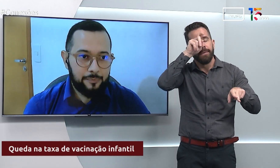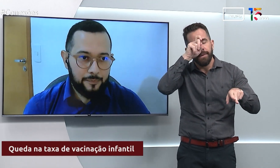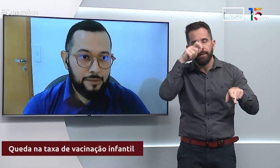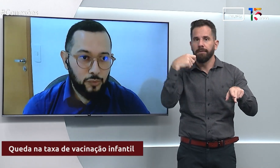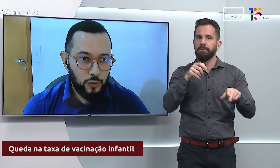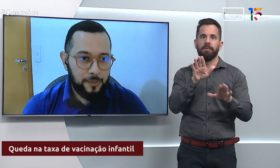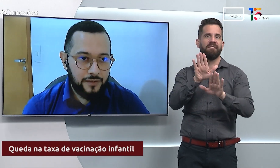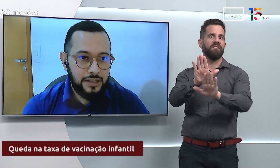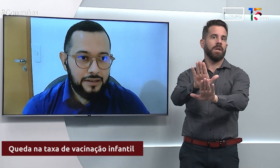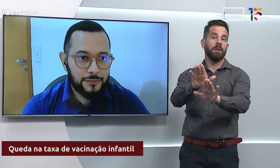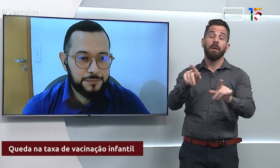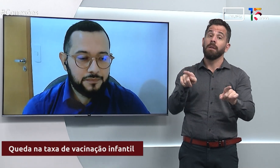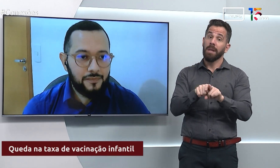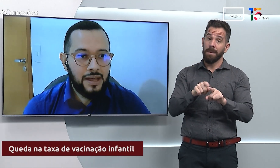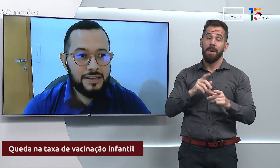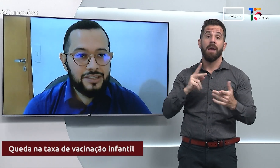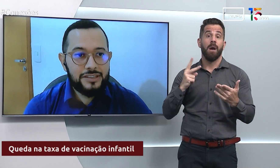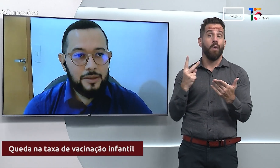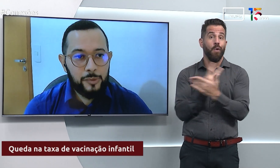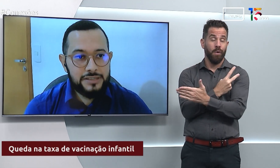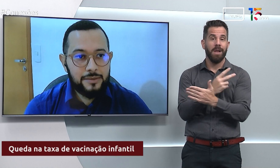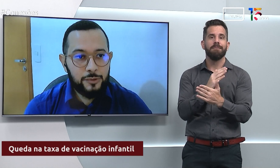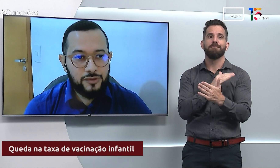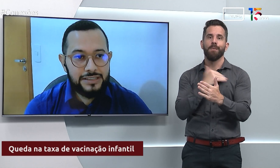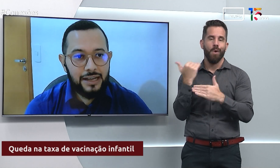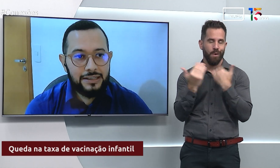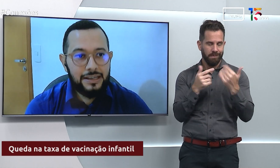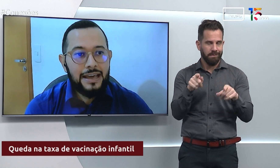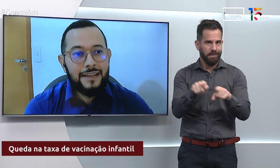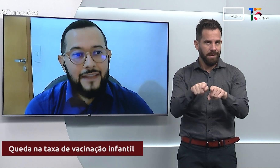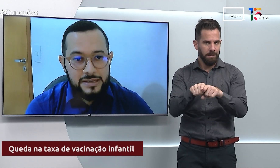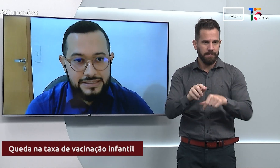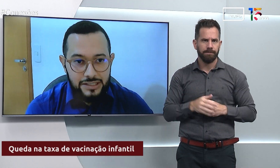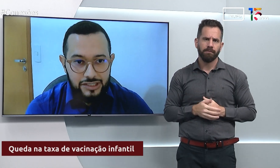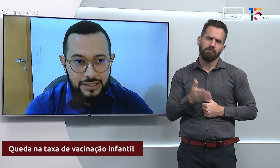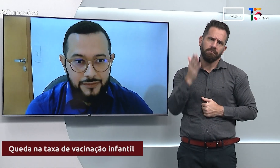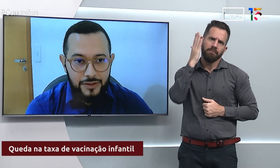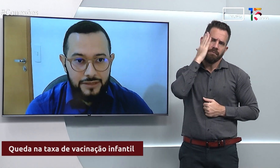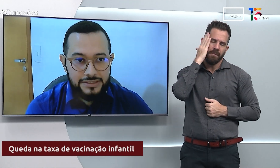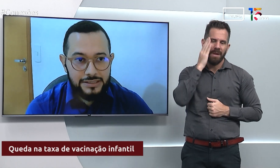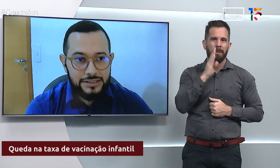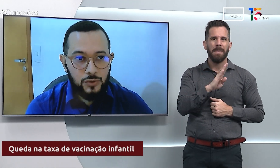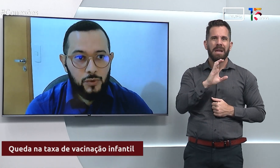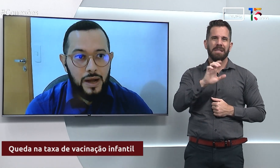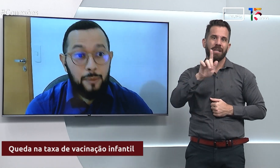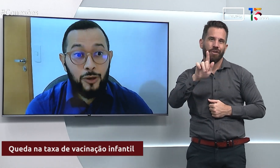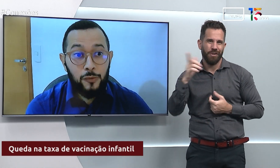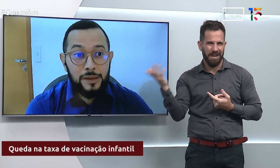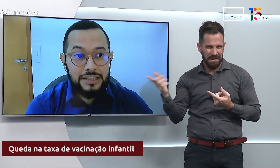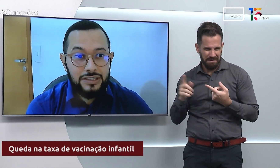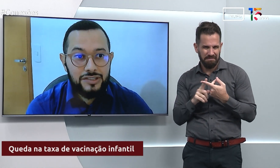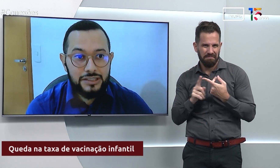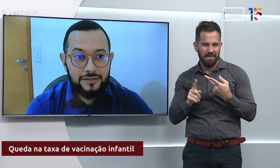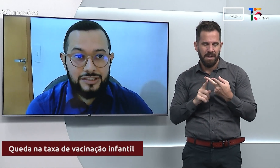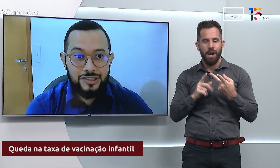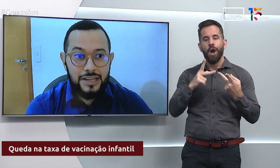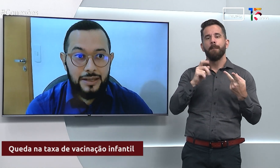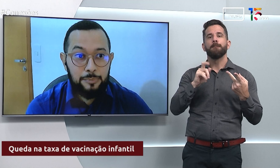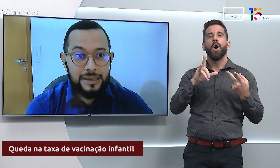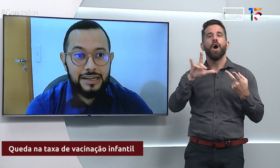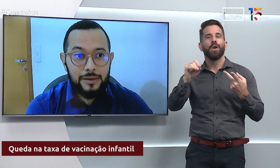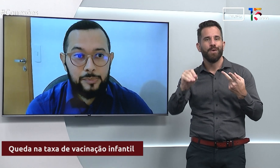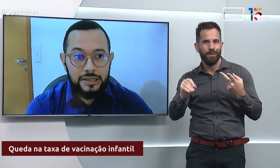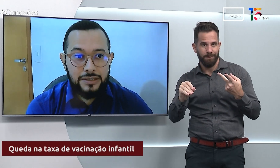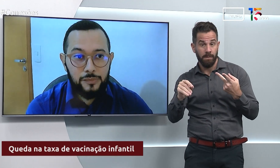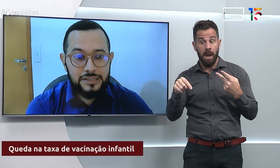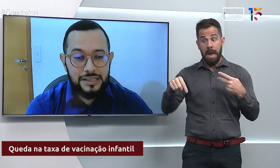doença imunoprevenível. A gente tem, por exemplo, o destaque da BCG, que foi a que você citou, a poliomielite. Então, a gente está em